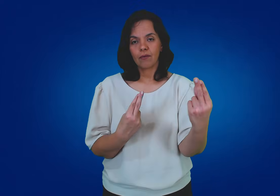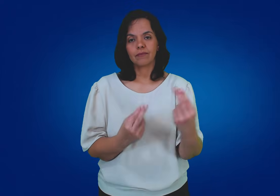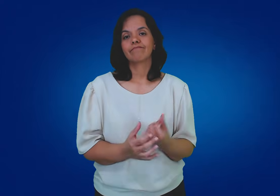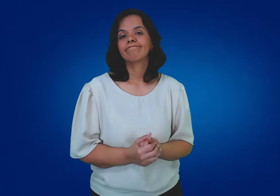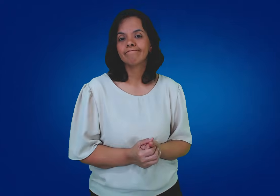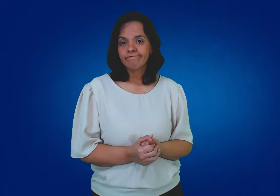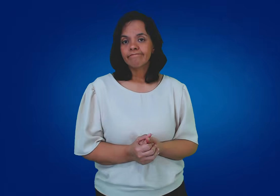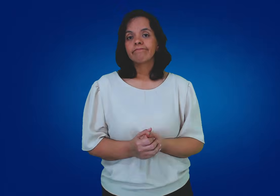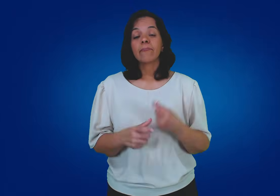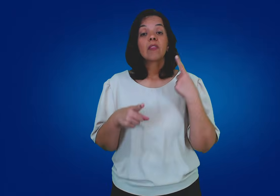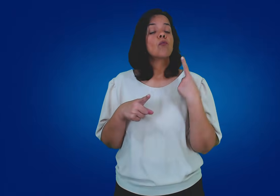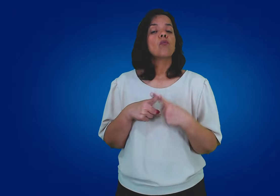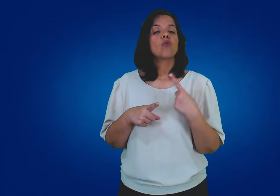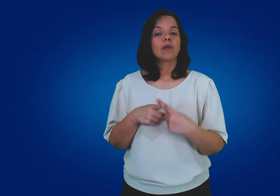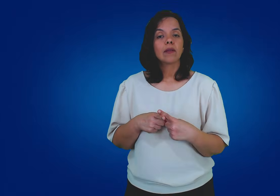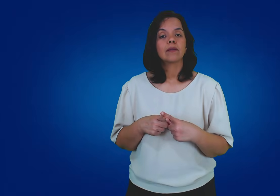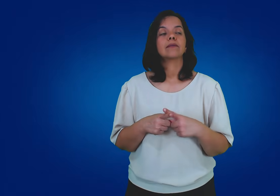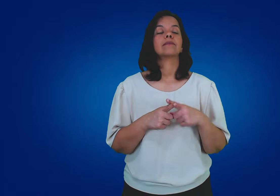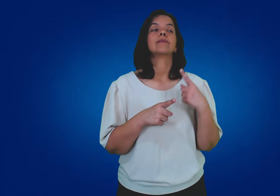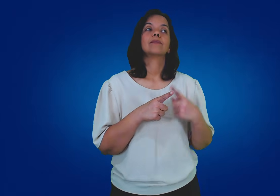épocas. Então, hoje é igual.